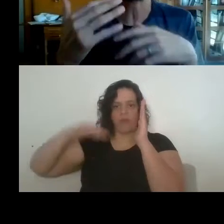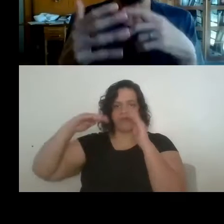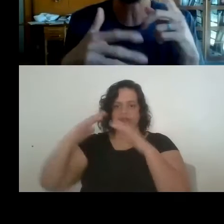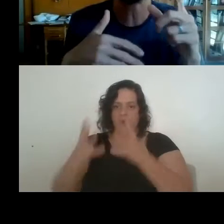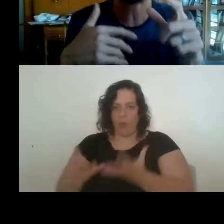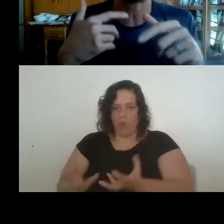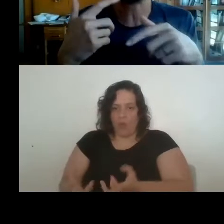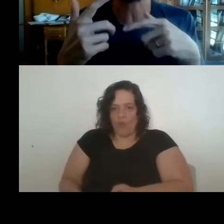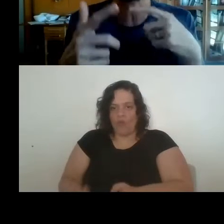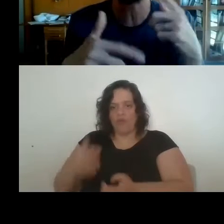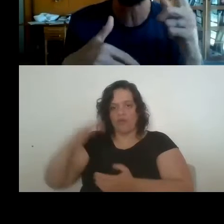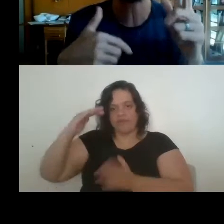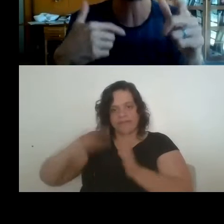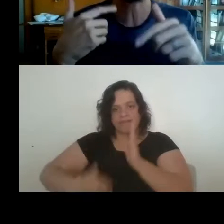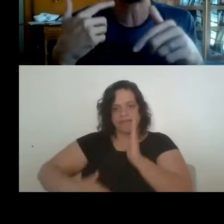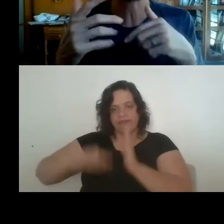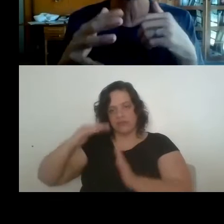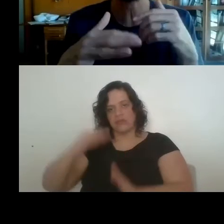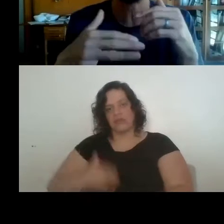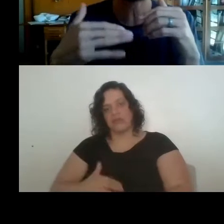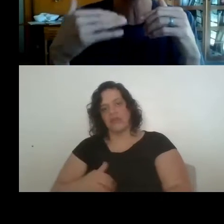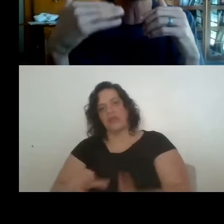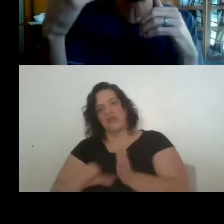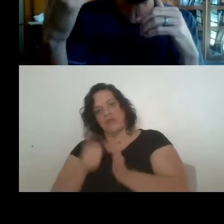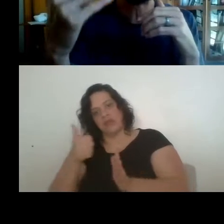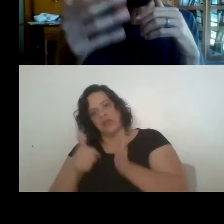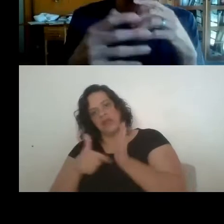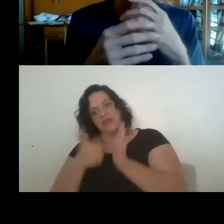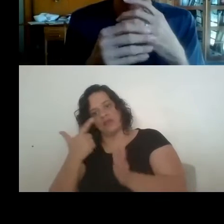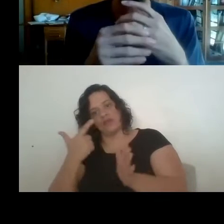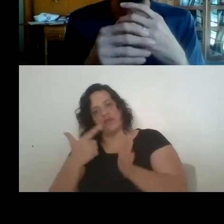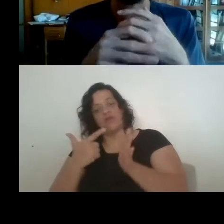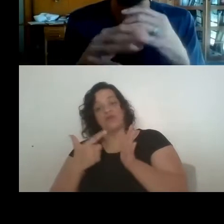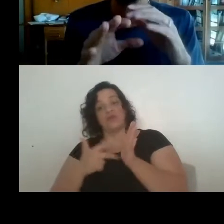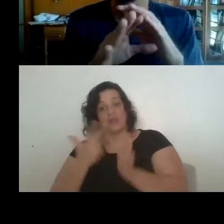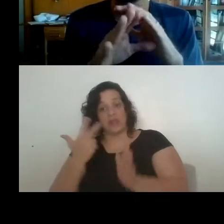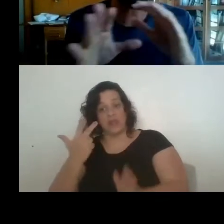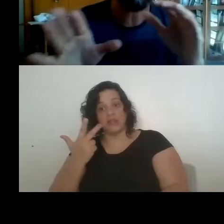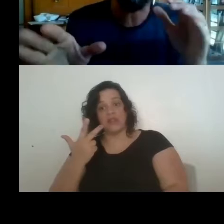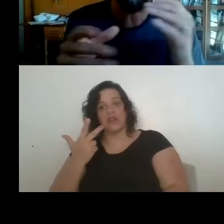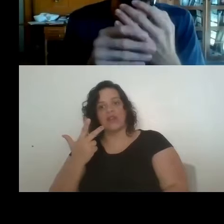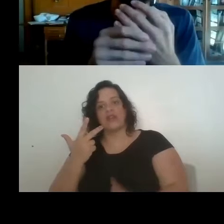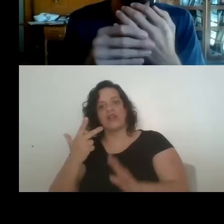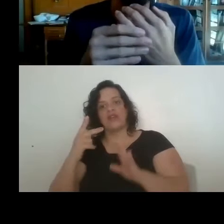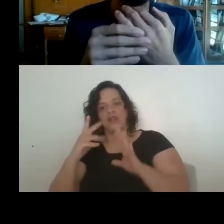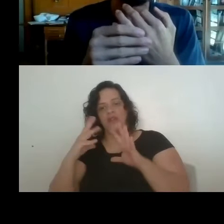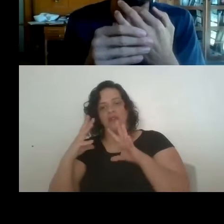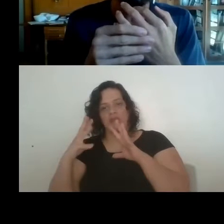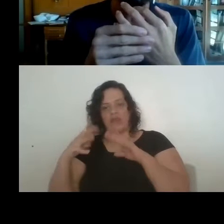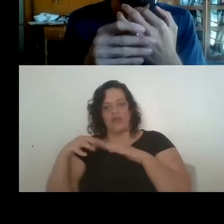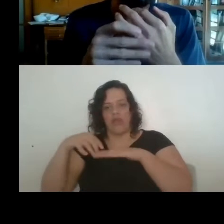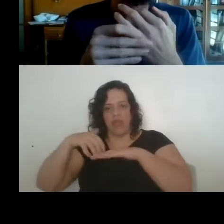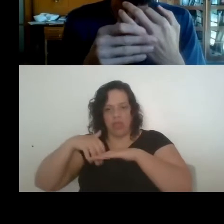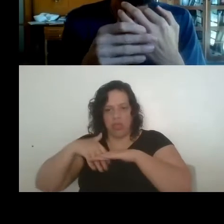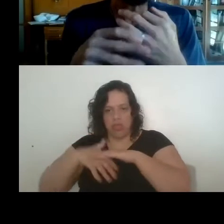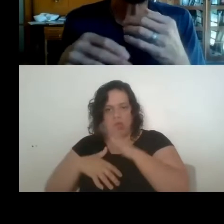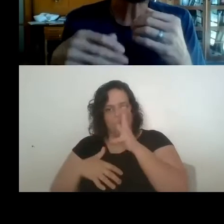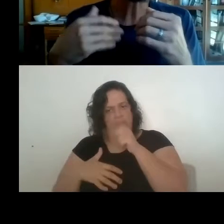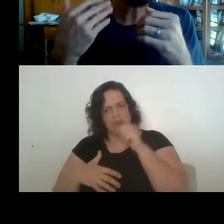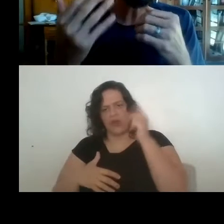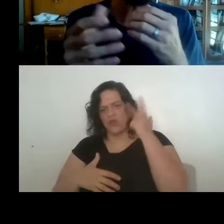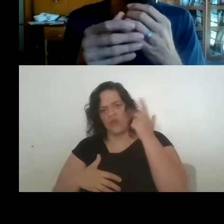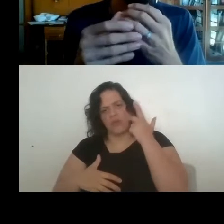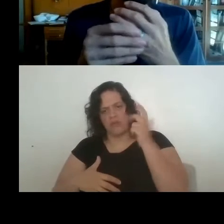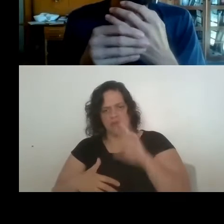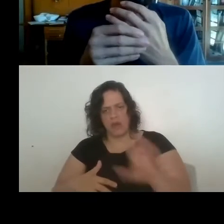que a gente começa a fazer o primeiro, o segundo, o terceiro, começa a demorar mais para infiltrar, normal que isso aconteça. E a